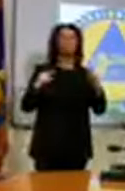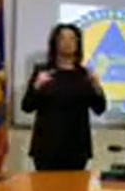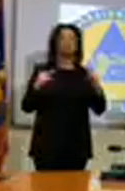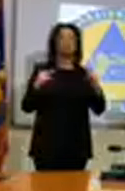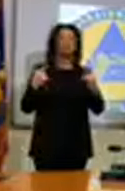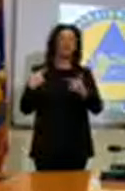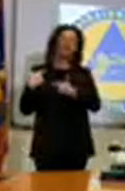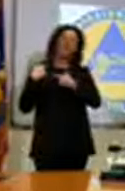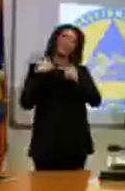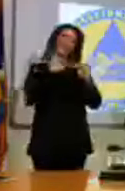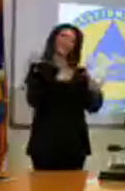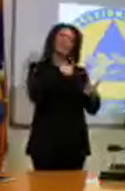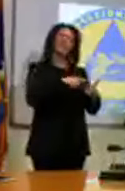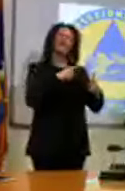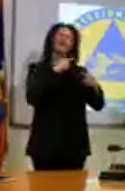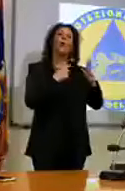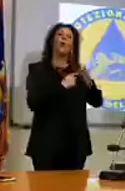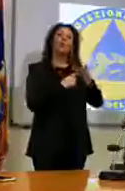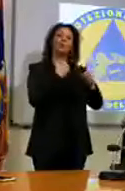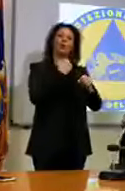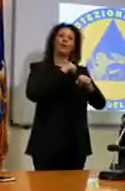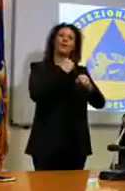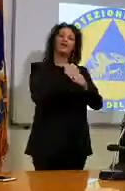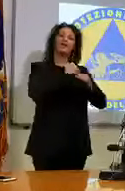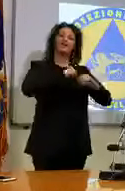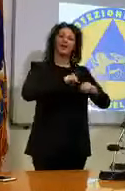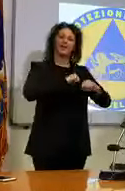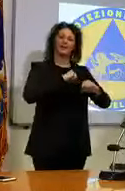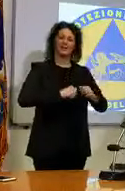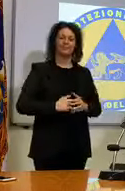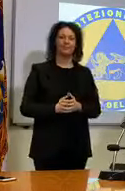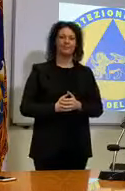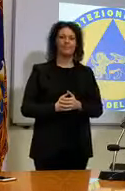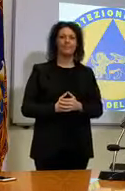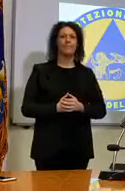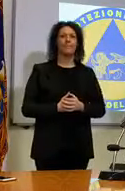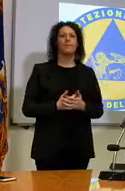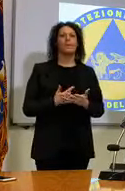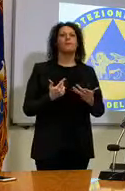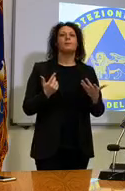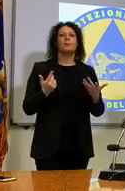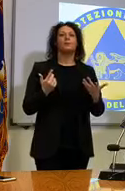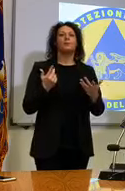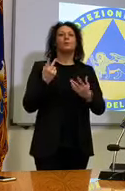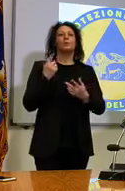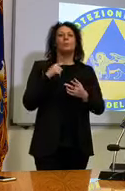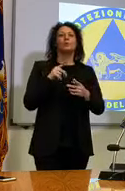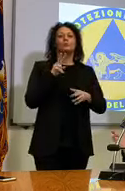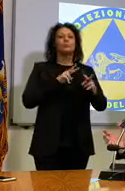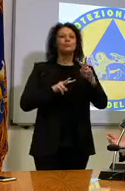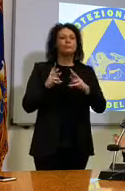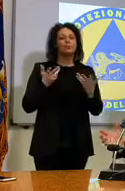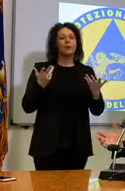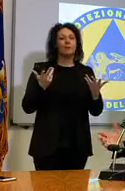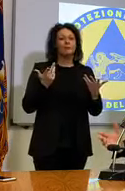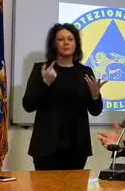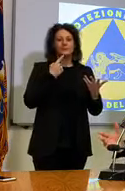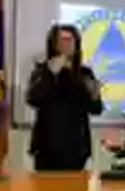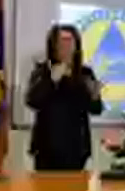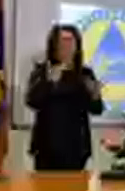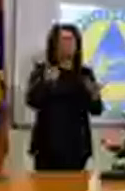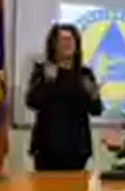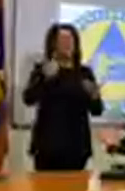tireremo a sorte perché i dipendenti poi sono 54.000 e stabiliremo delle priorità, troveremo un sistema, però un atto